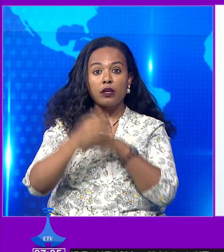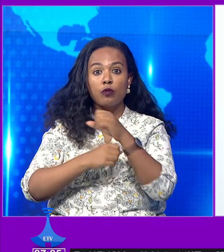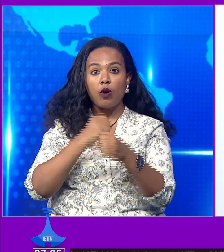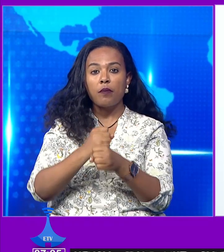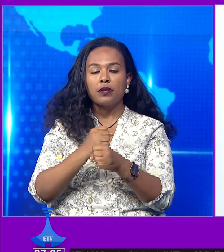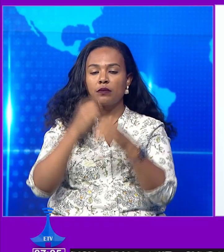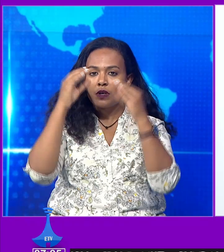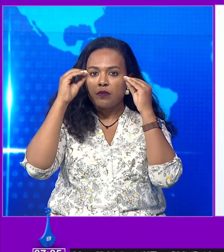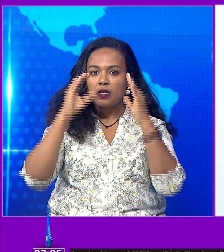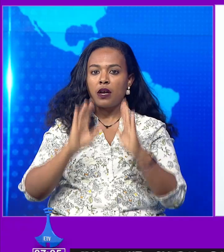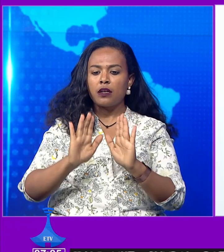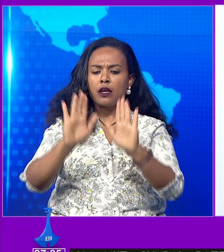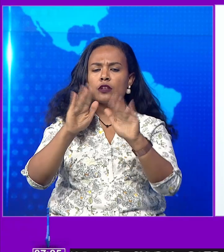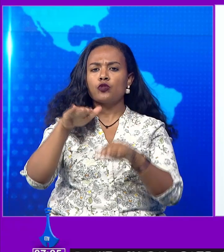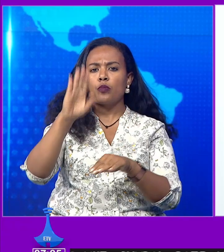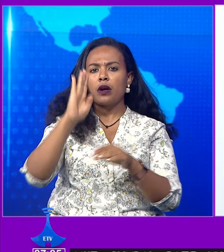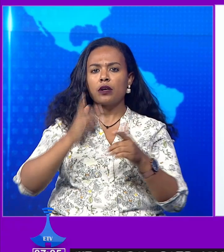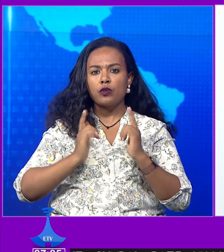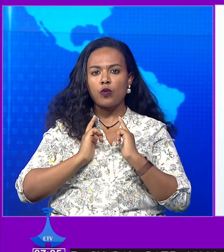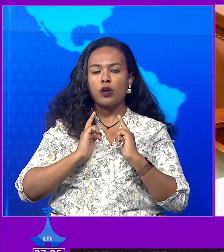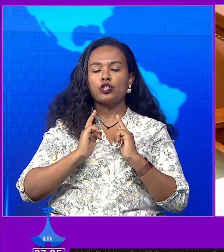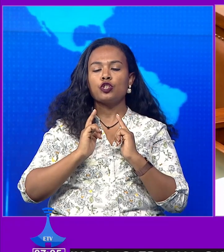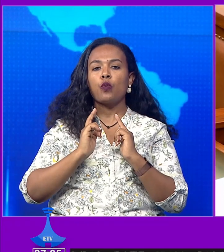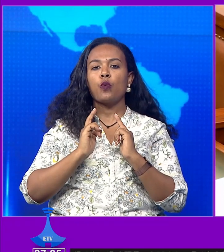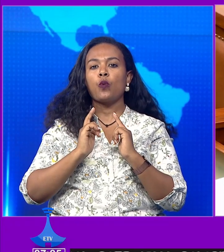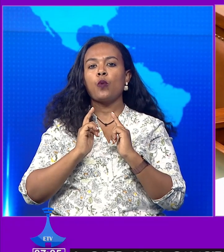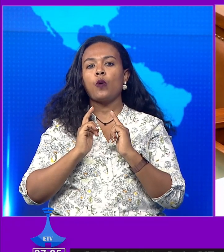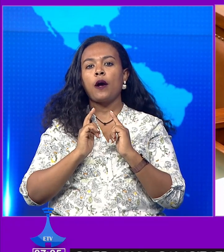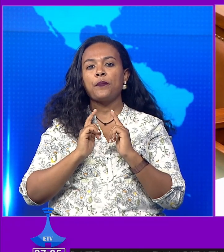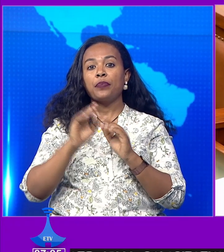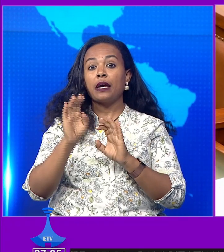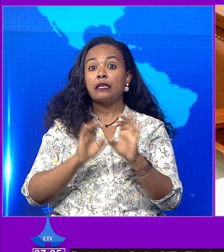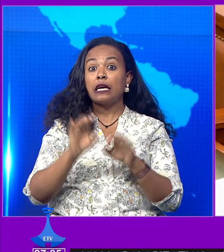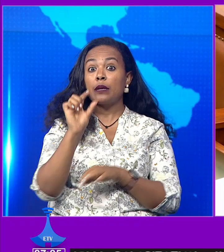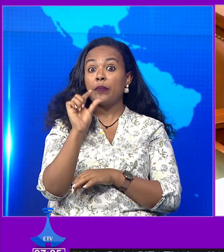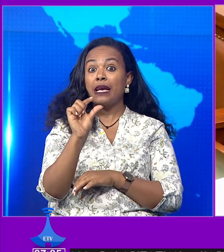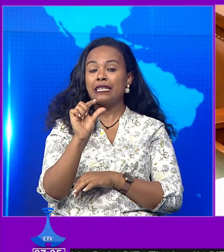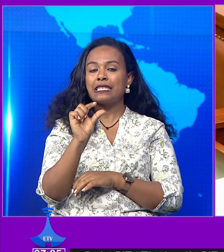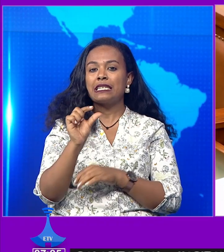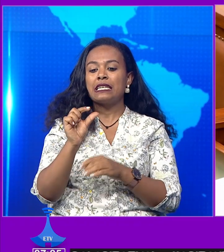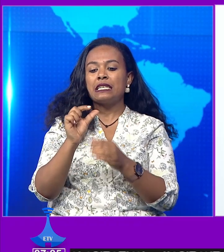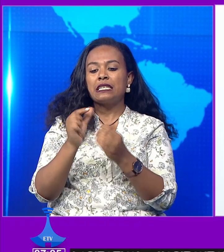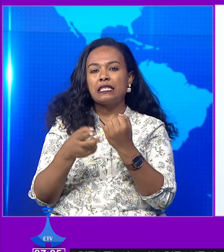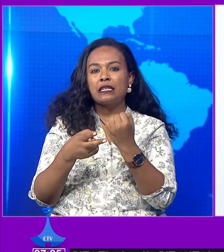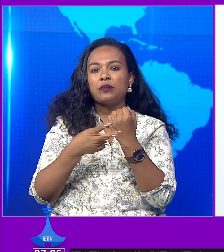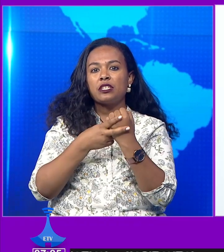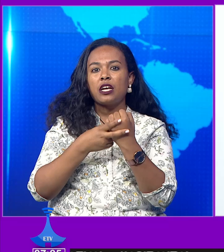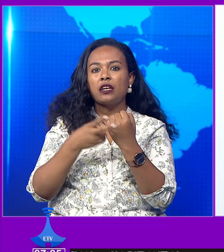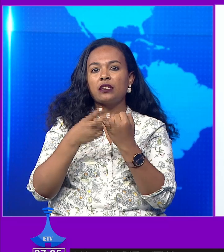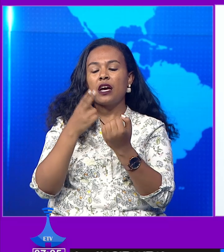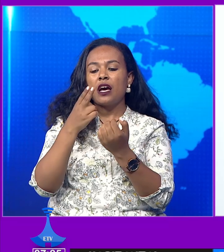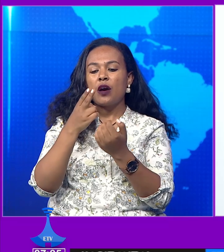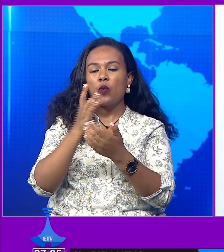መምህራን የራሳቸው ባንክ እንዲኖራቸው፣ ኮኦፐሬቲቭ ባንክ እንዲኖራቸው አድርገን ቢያንስ ሰብሲዳይዝድ የሆነ ወለድ